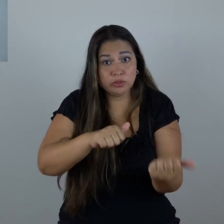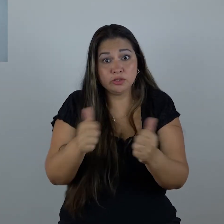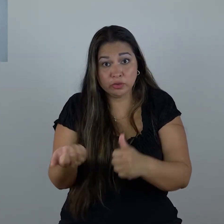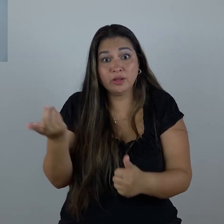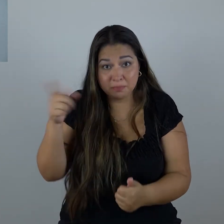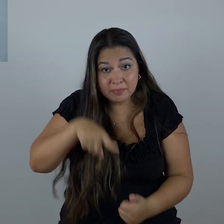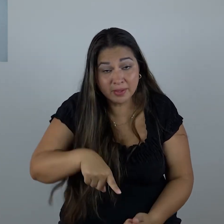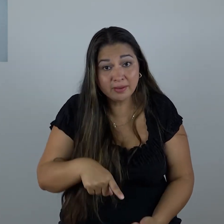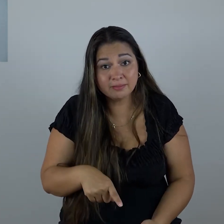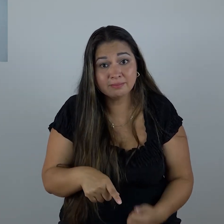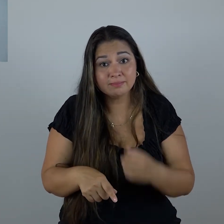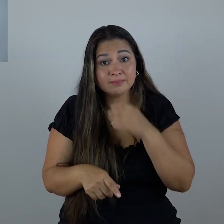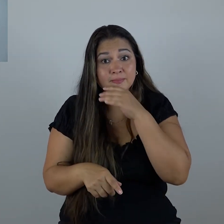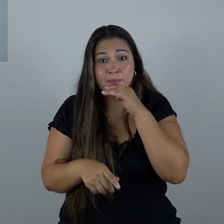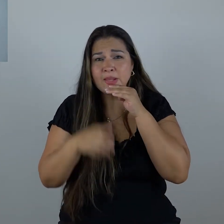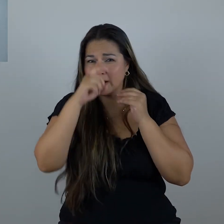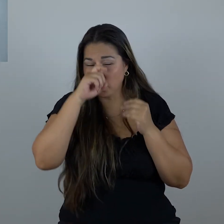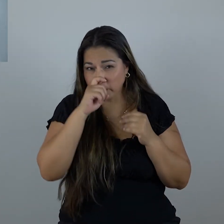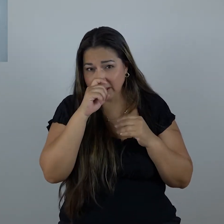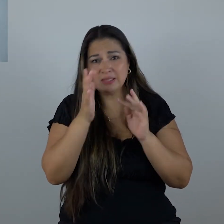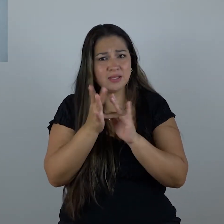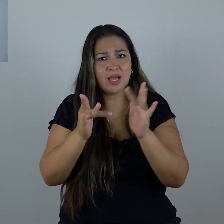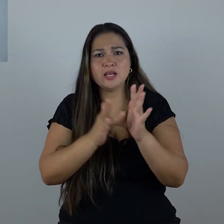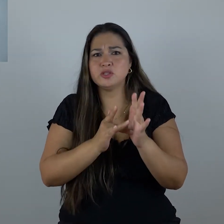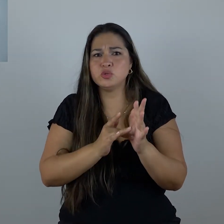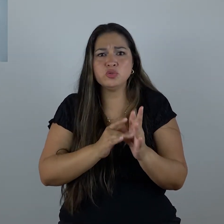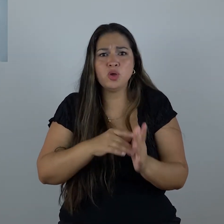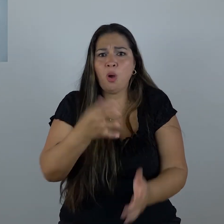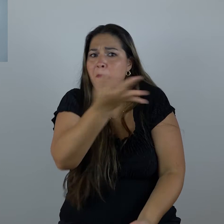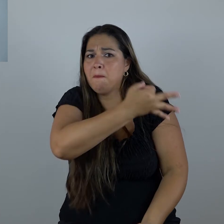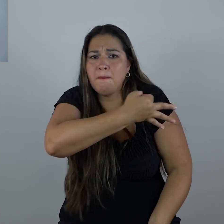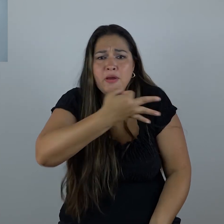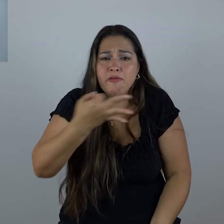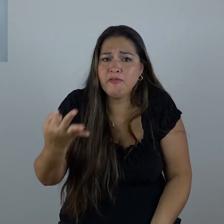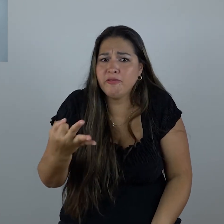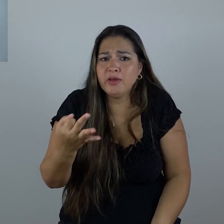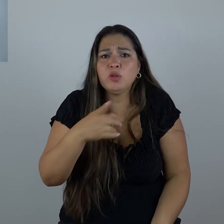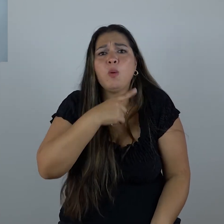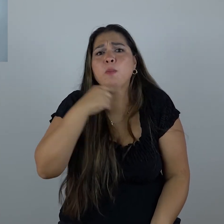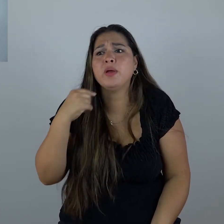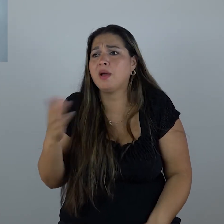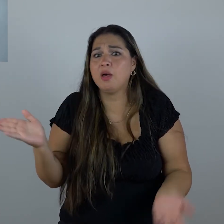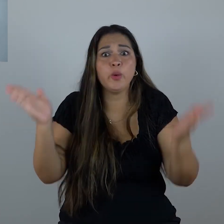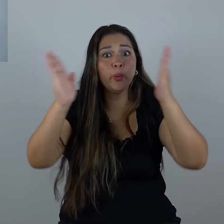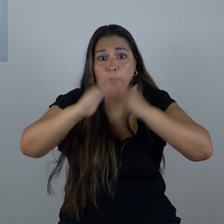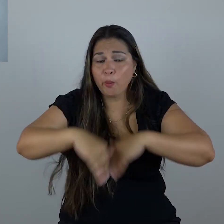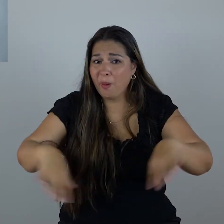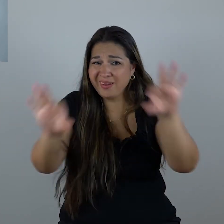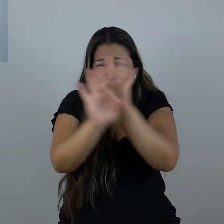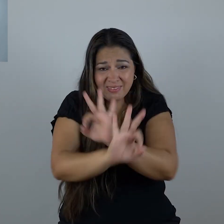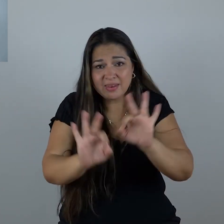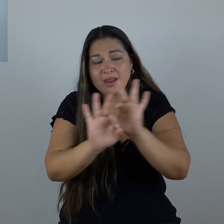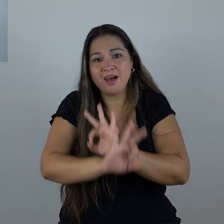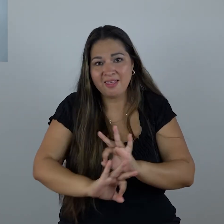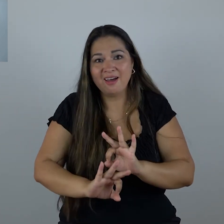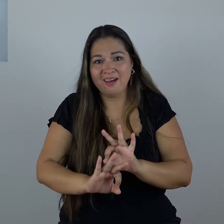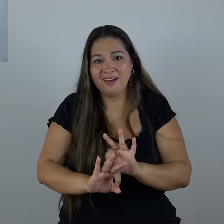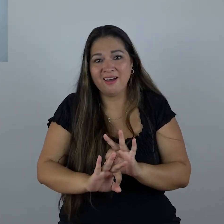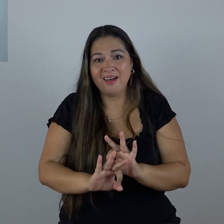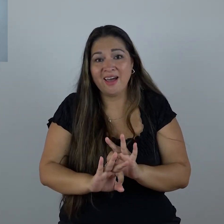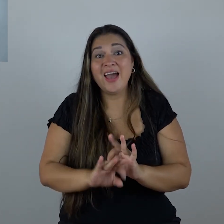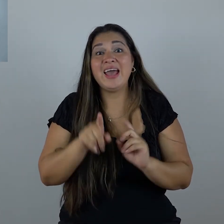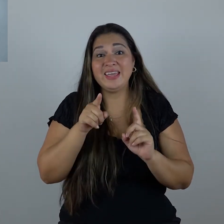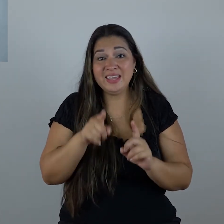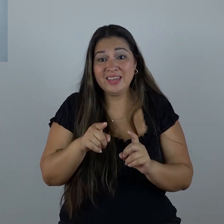no tenía pecado en su vida. Sin embargo, él sí fue bautizado. Sí se acercó a las aguas. Su primo Juan el Bautista le